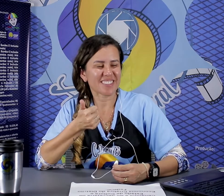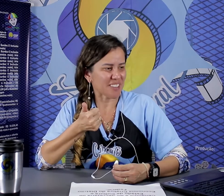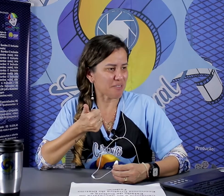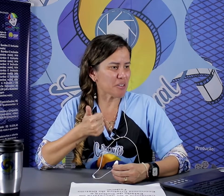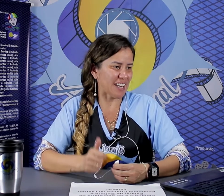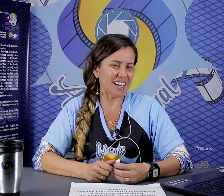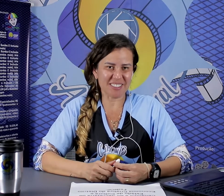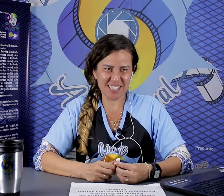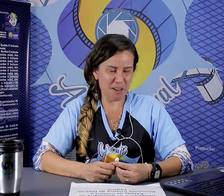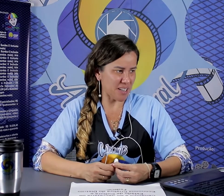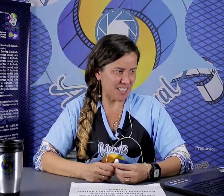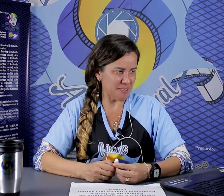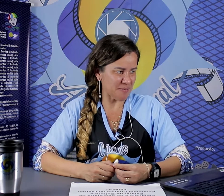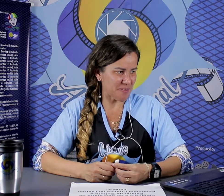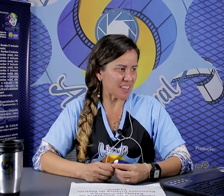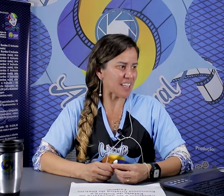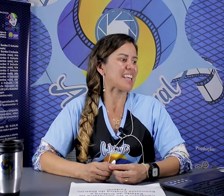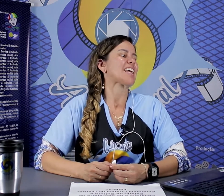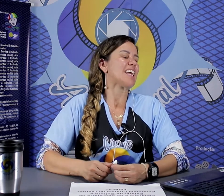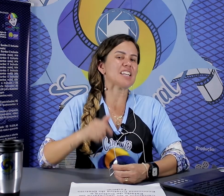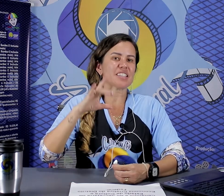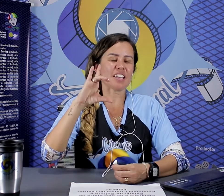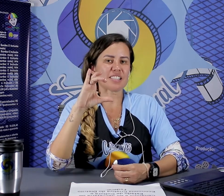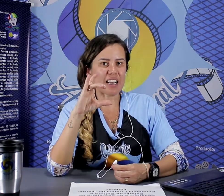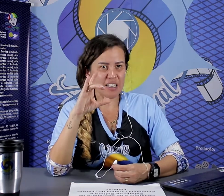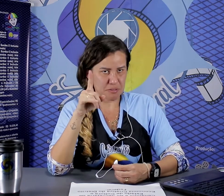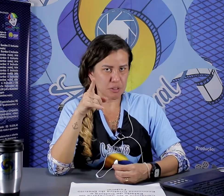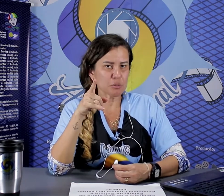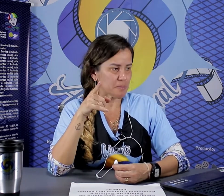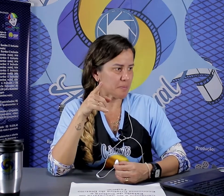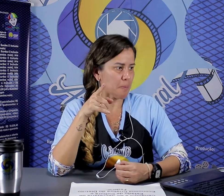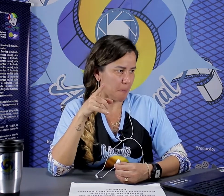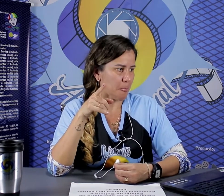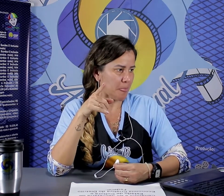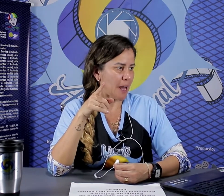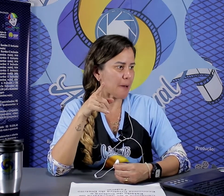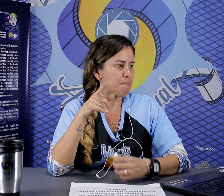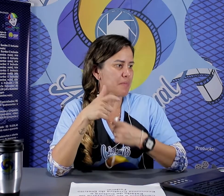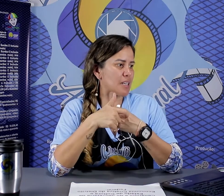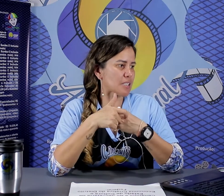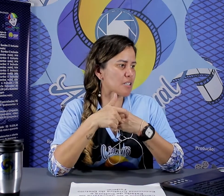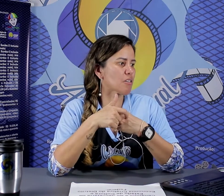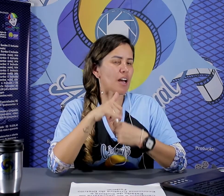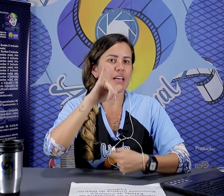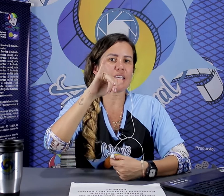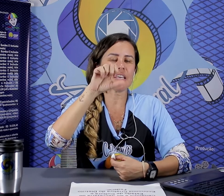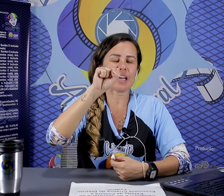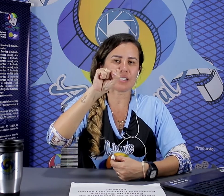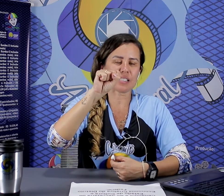Viu que legal que esse rapaz é? Ele tem Instagram, viu? Tá? Sigam lá. IS